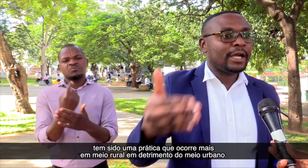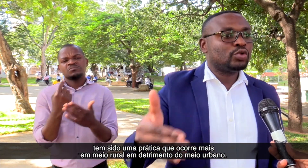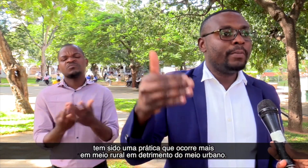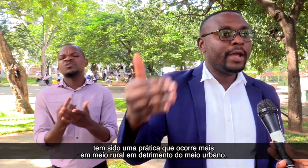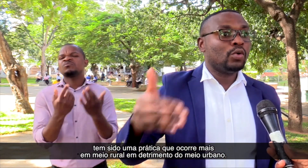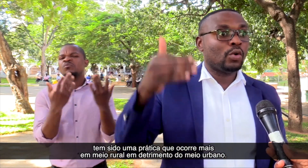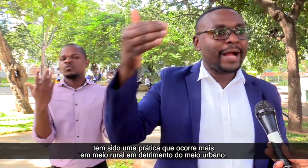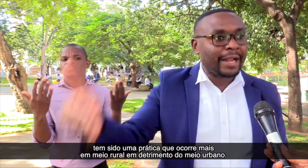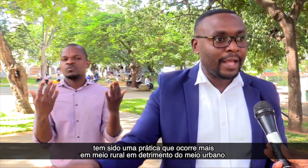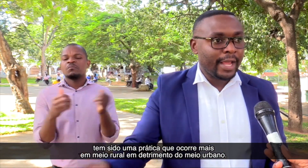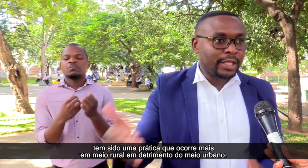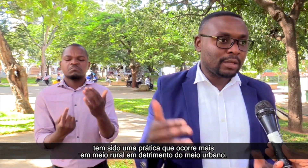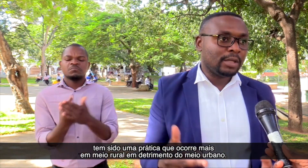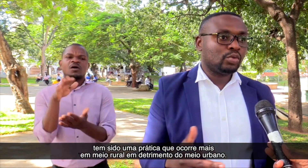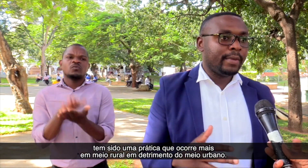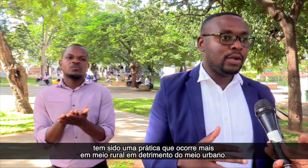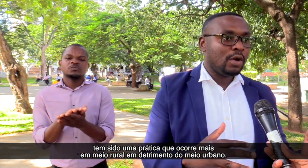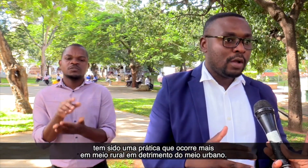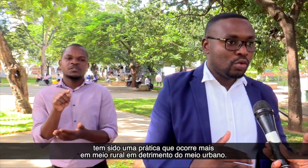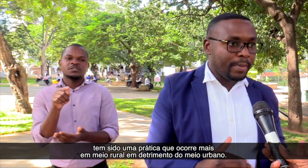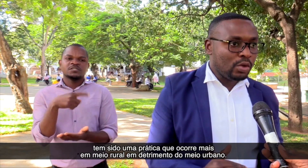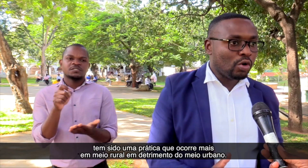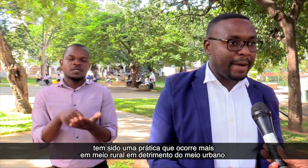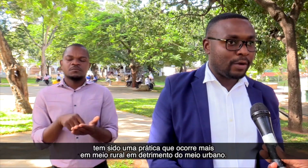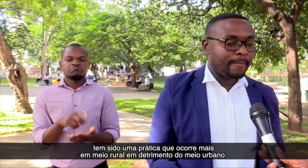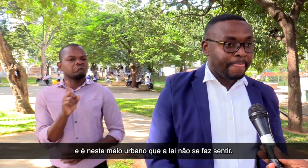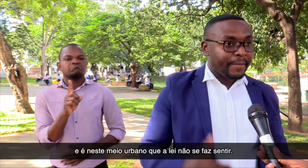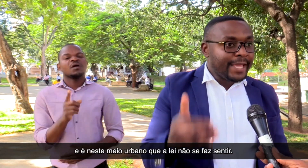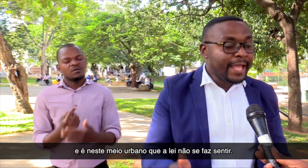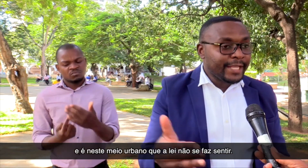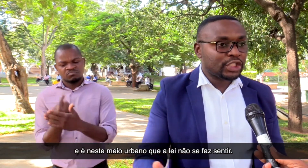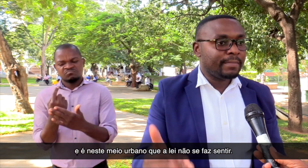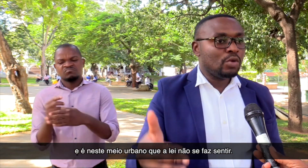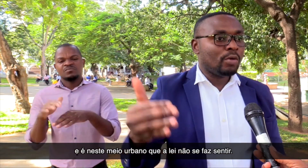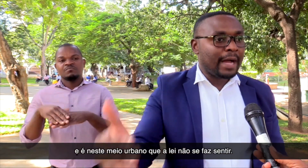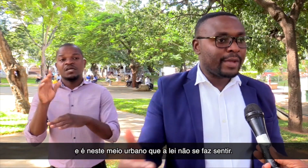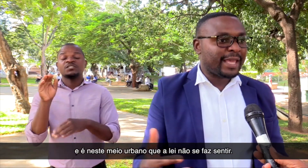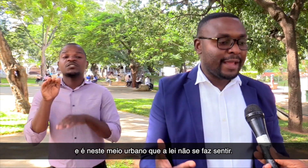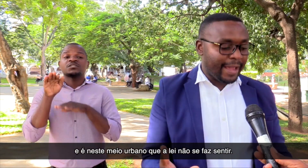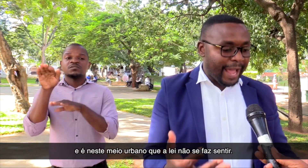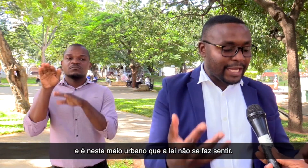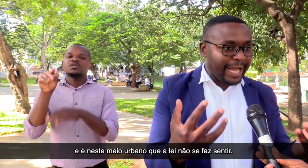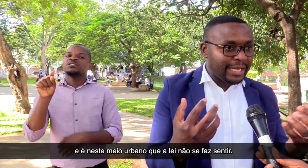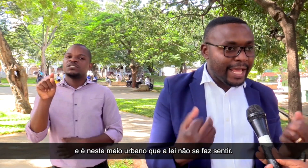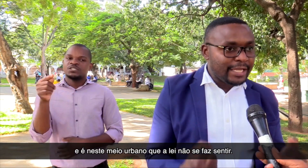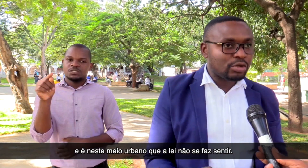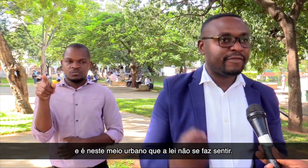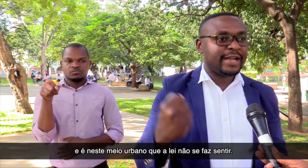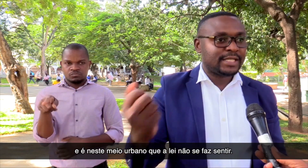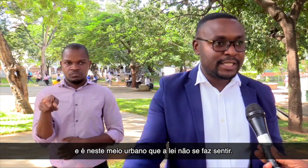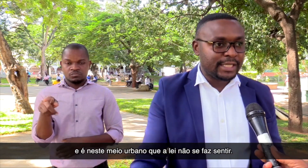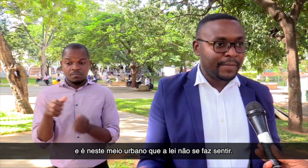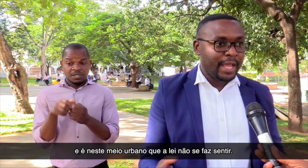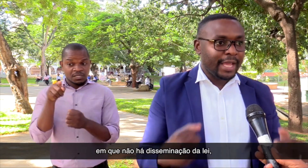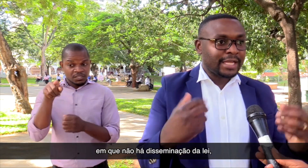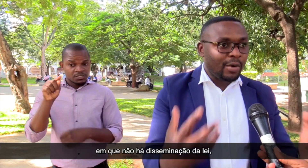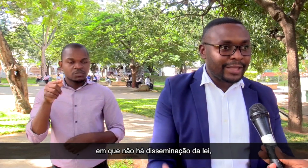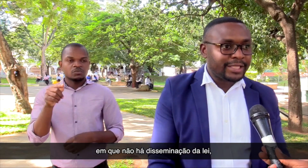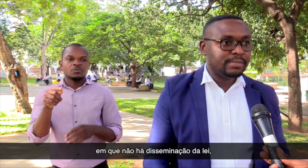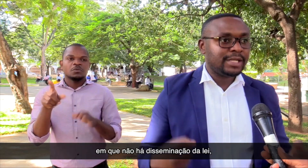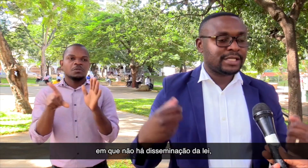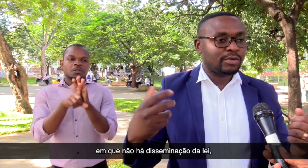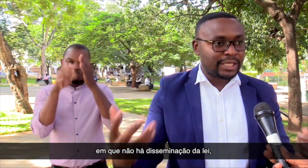ocorre mais no meio rural, em detrimento do meio urbano. E é neste meio urbano em que a lei não se faz sentir, em